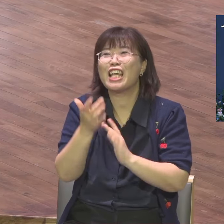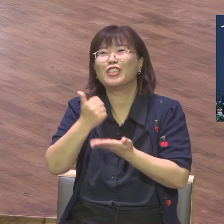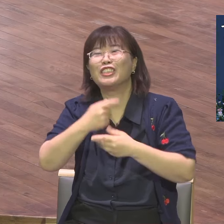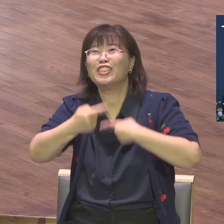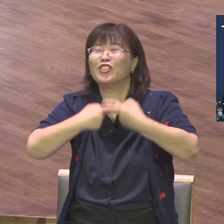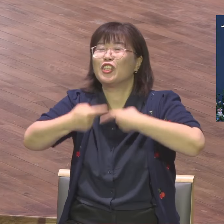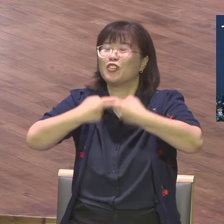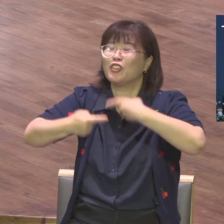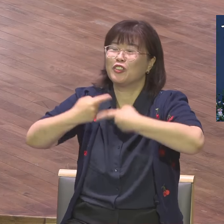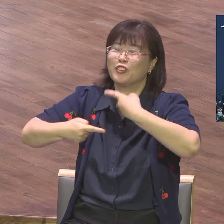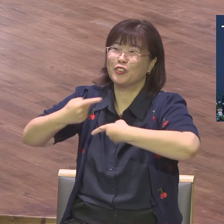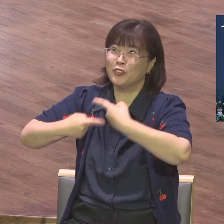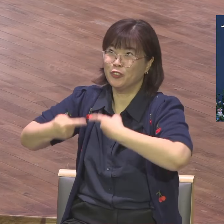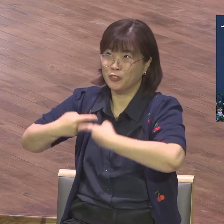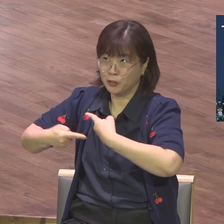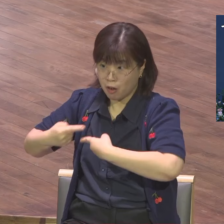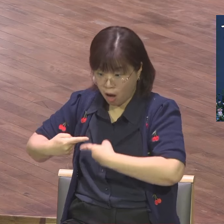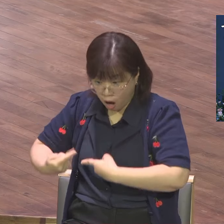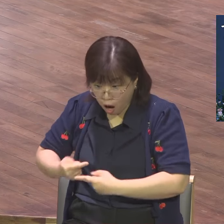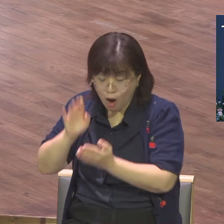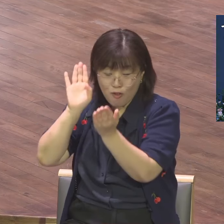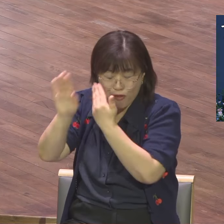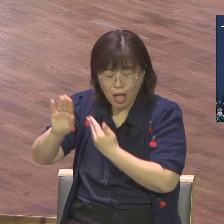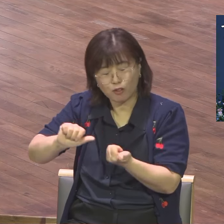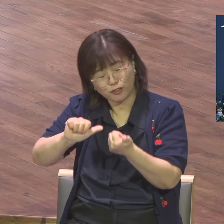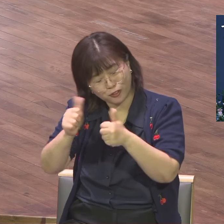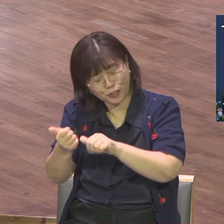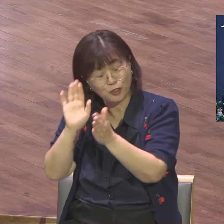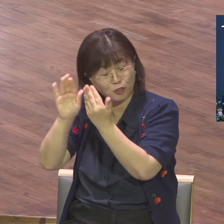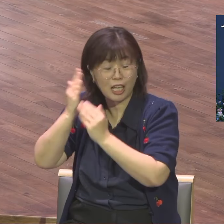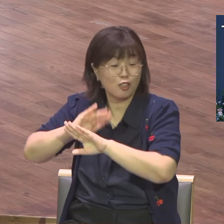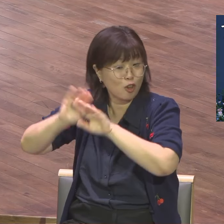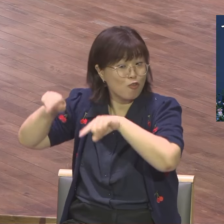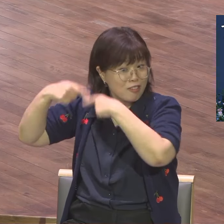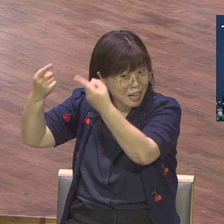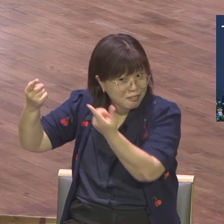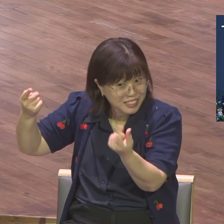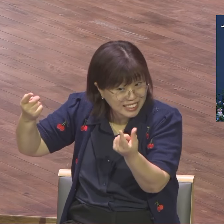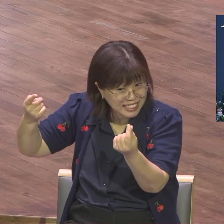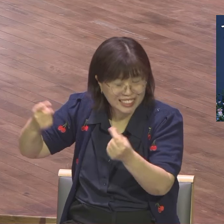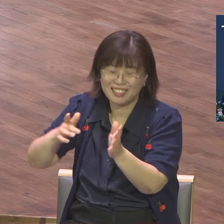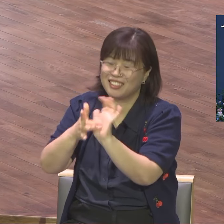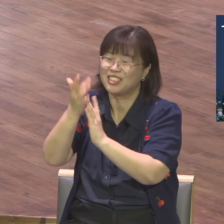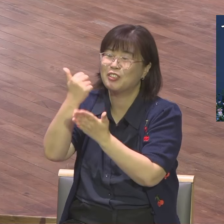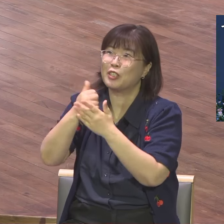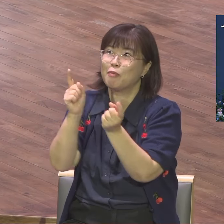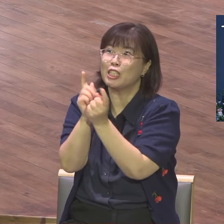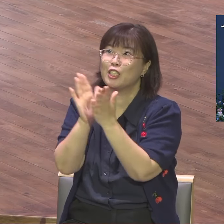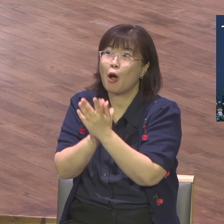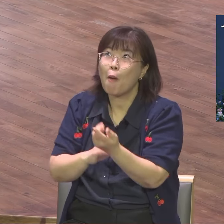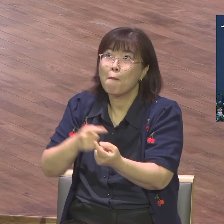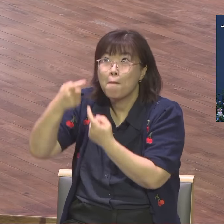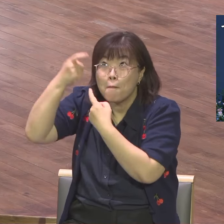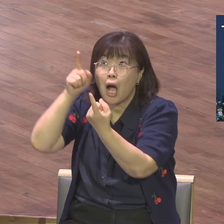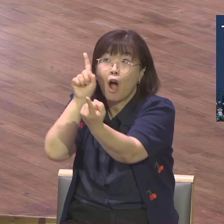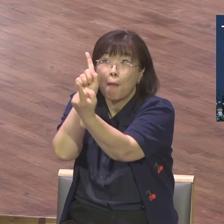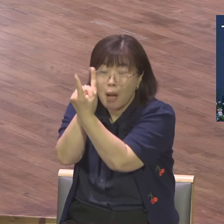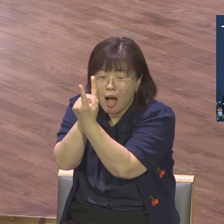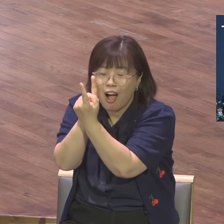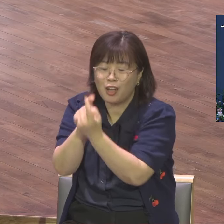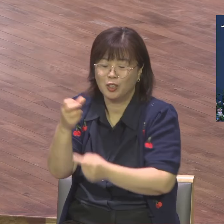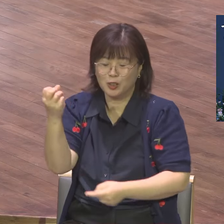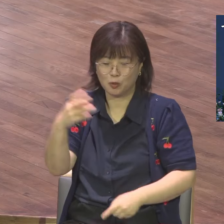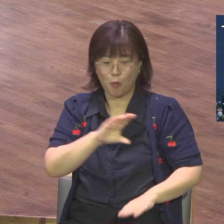돼요. 다윗도 보게 되고 모세도 보게 되고 베드로도 보게 돼요. 얼굴과 얼굴을